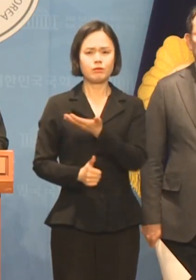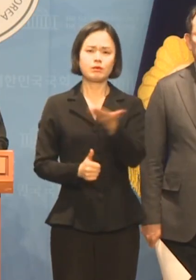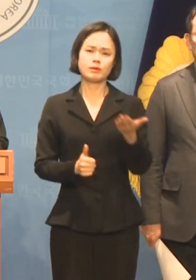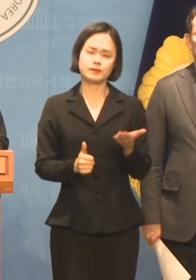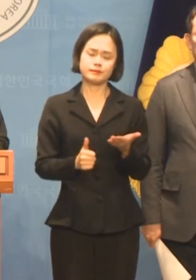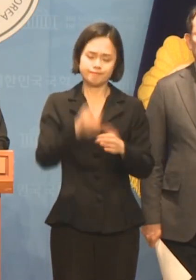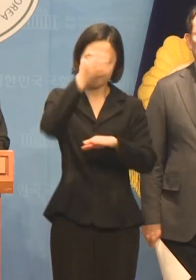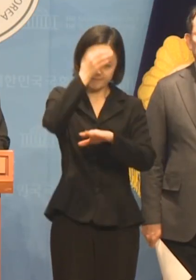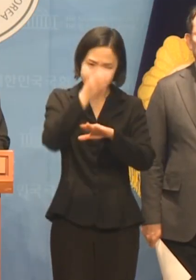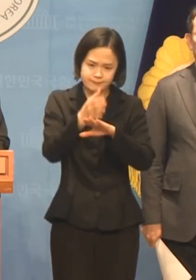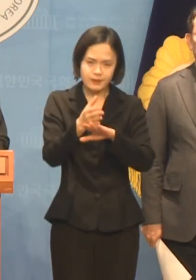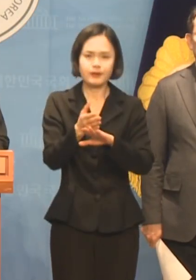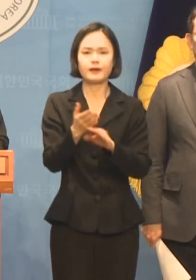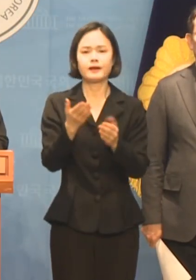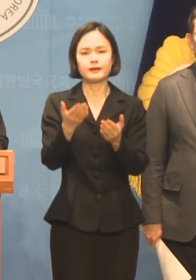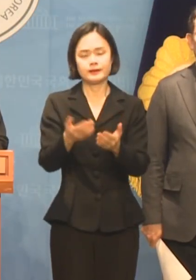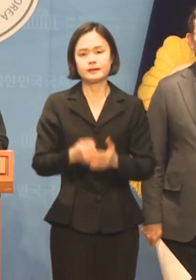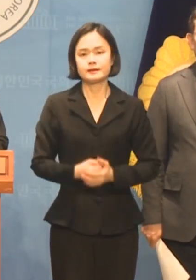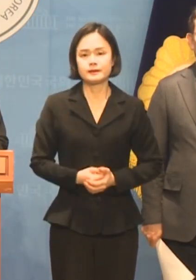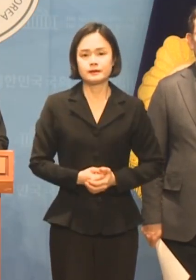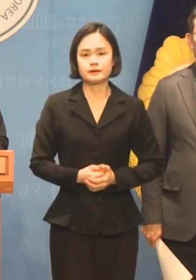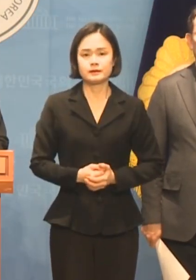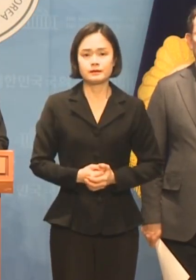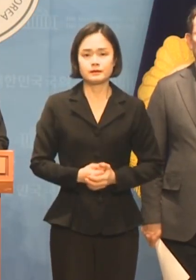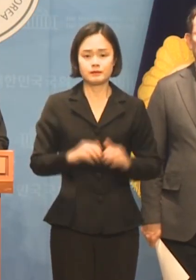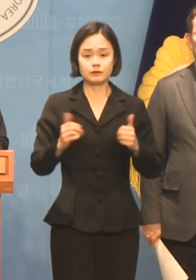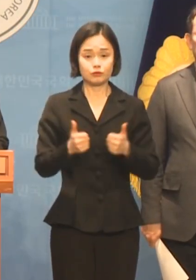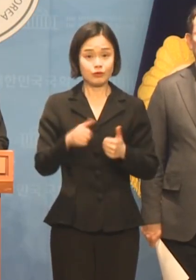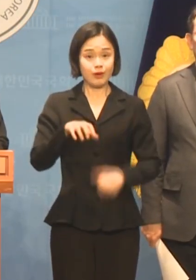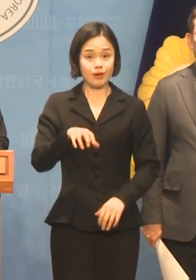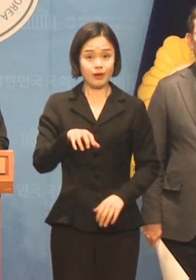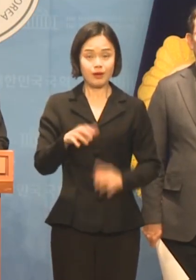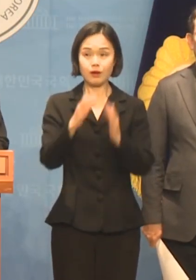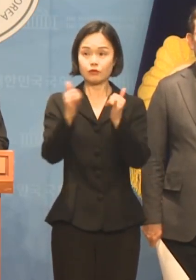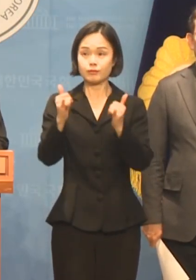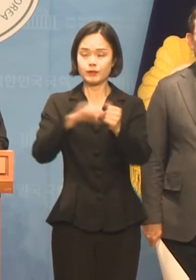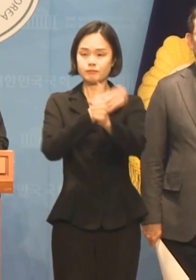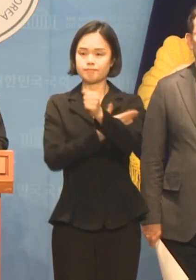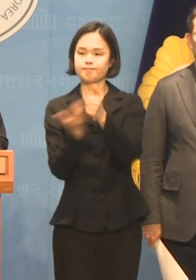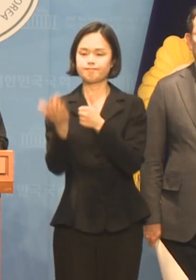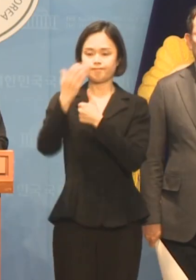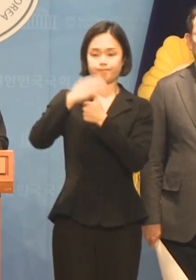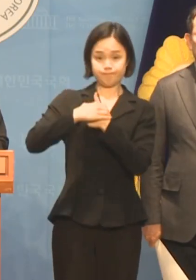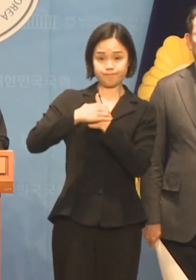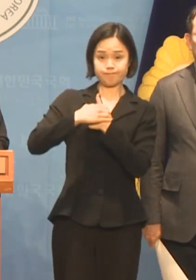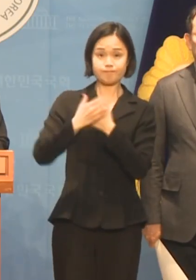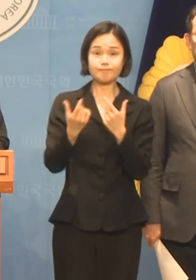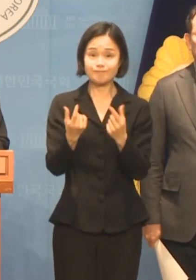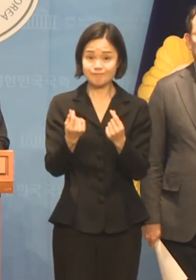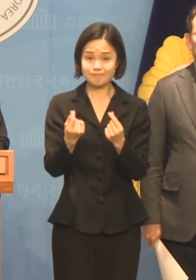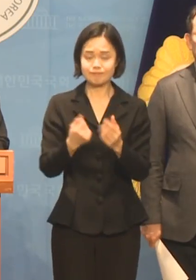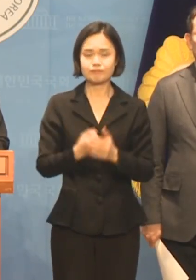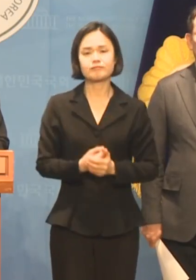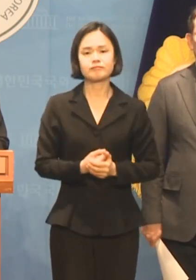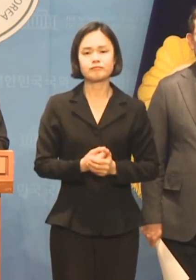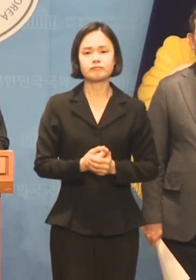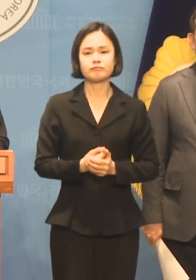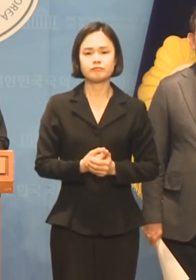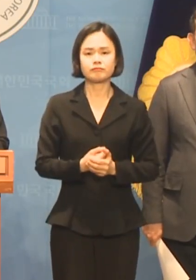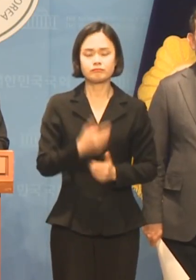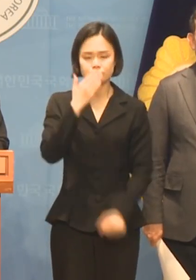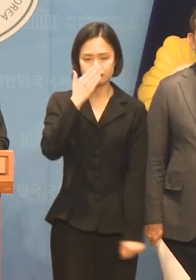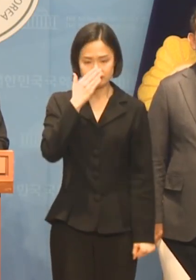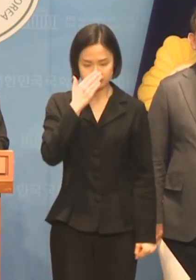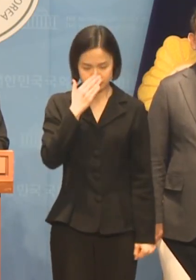사과드립니다. 국회도 국민으로부터 위임받은 권력의 사용자인 만큼 겸허하고